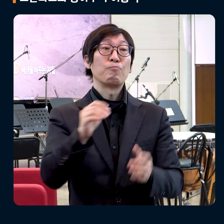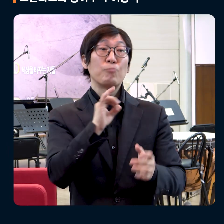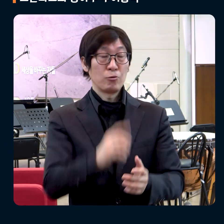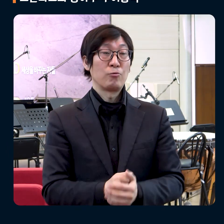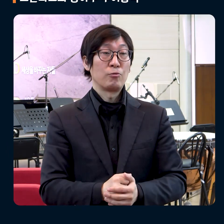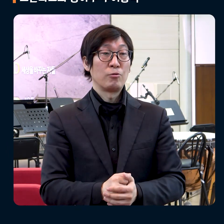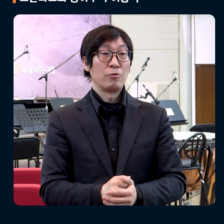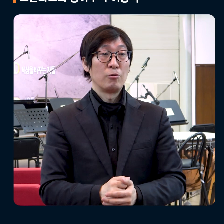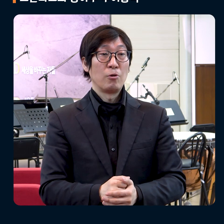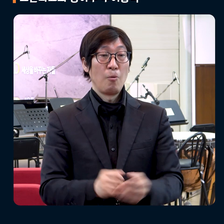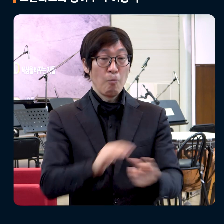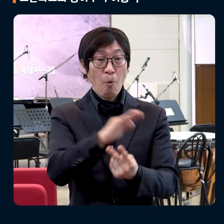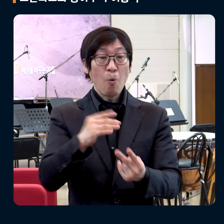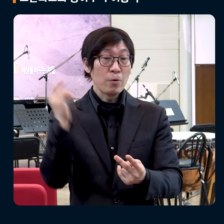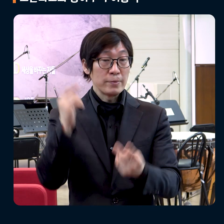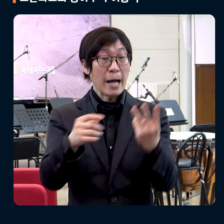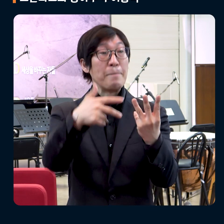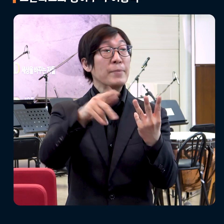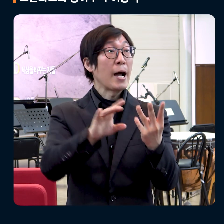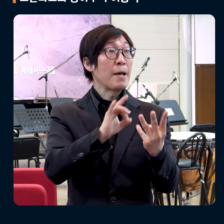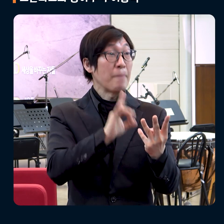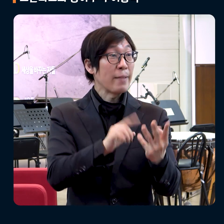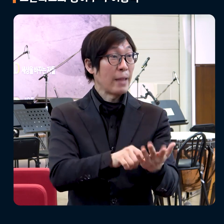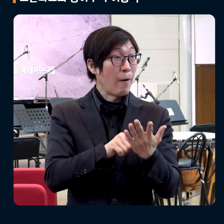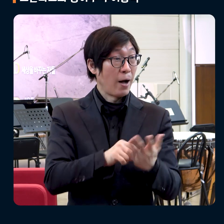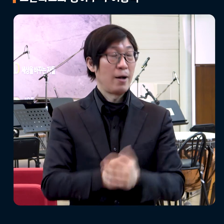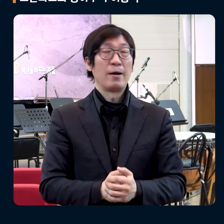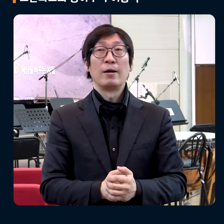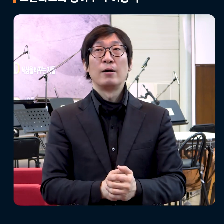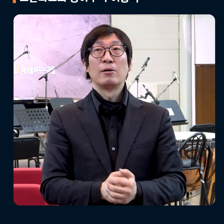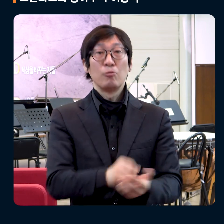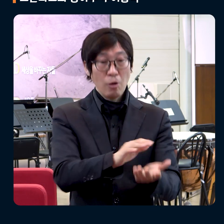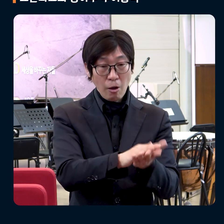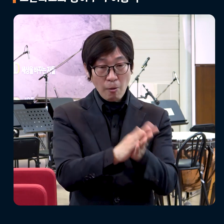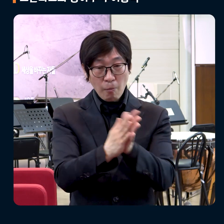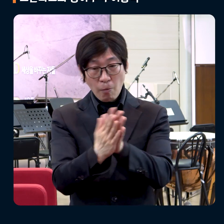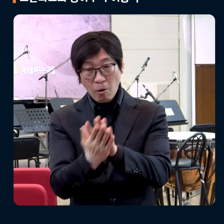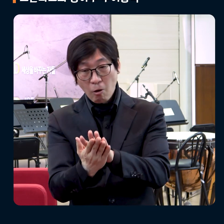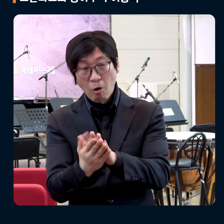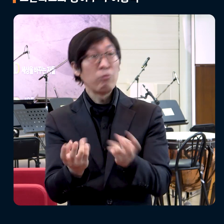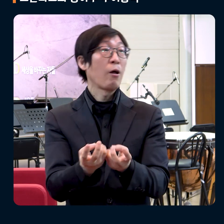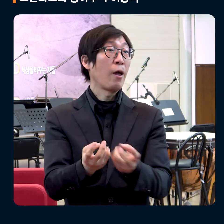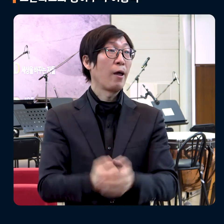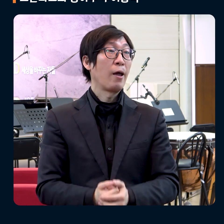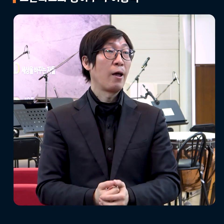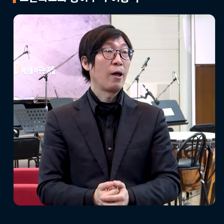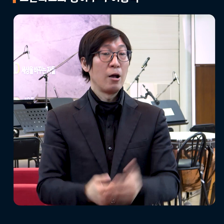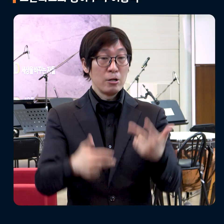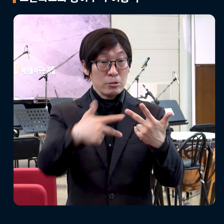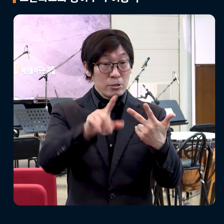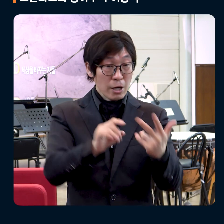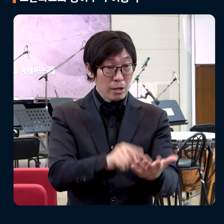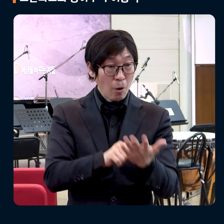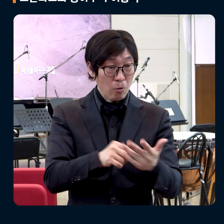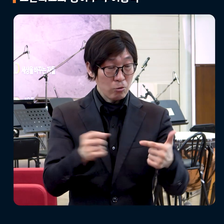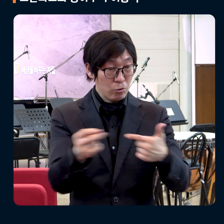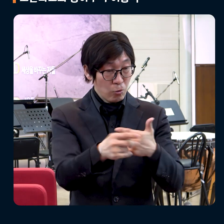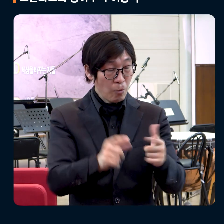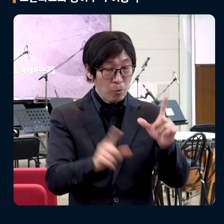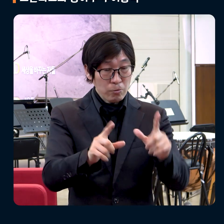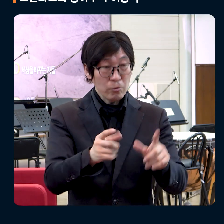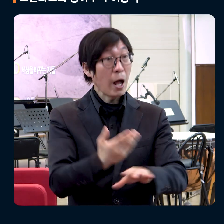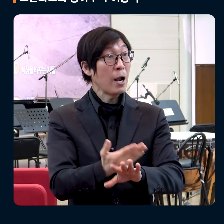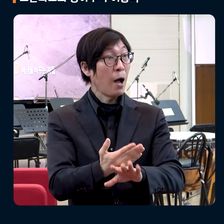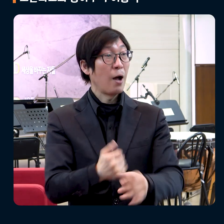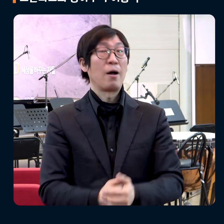안 배웠습니다. 3장에서 한 번 배운 거거든요. 그런데 어떻게 이렇게 변했냐는 거예요. 여러분 7장의 경우를